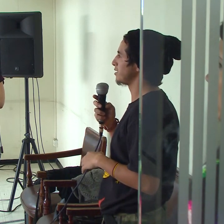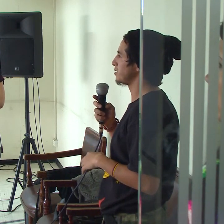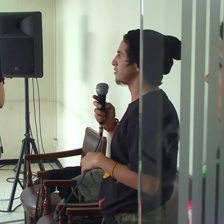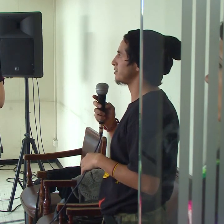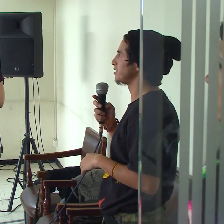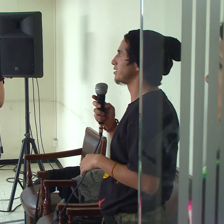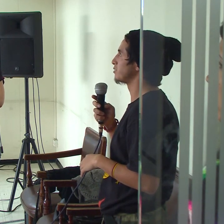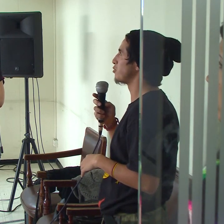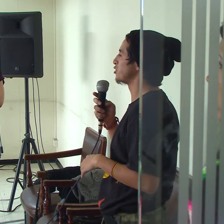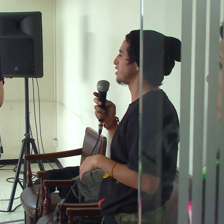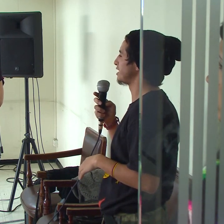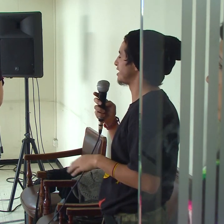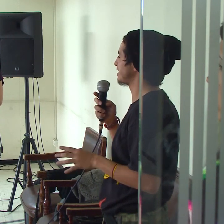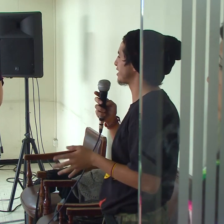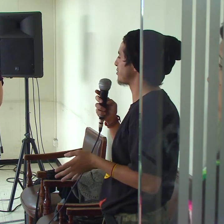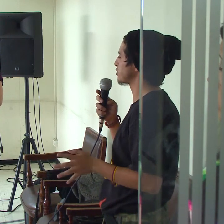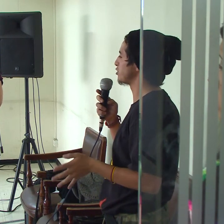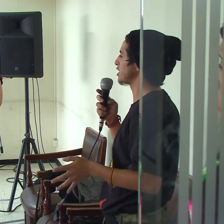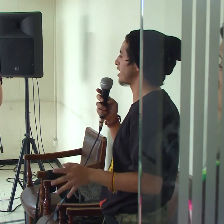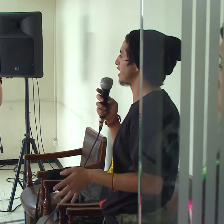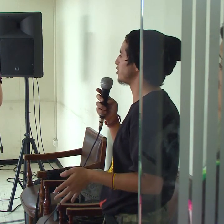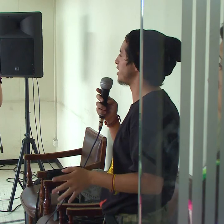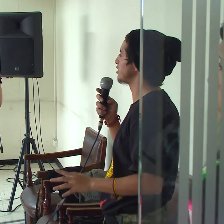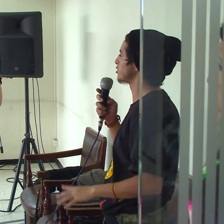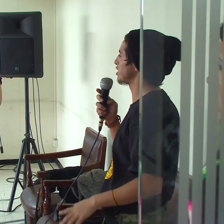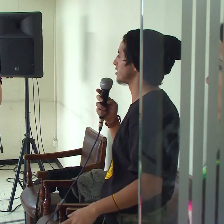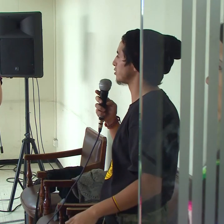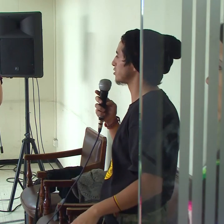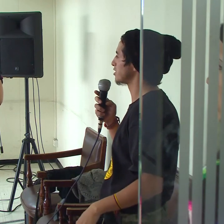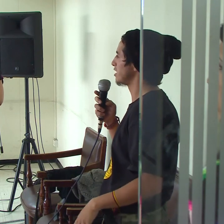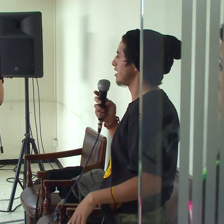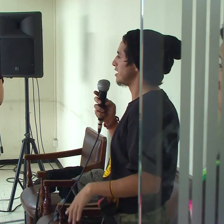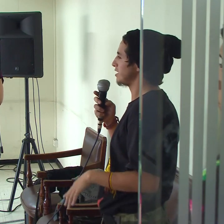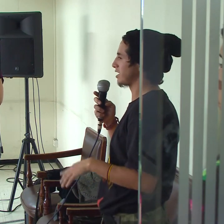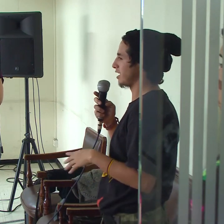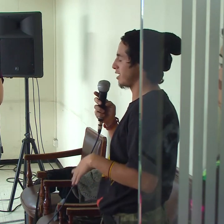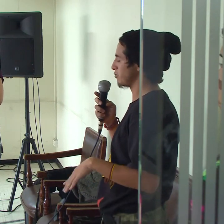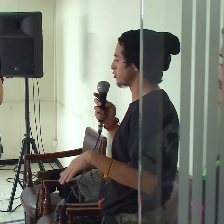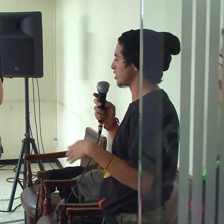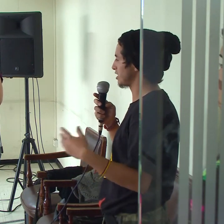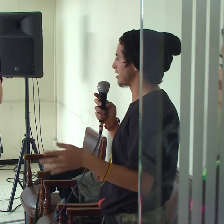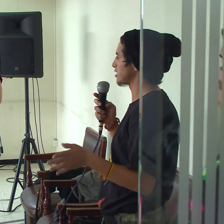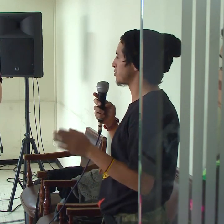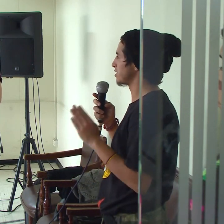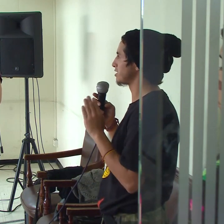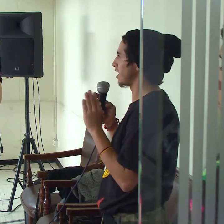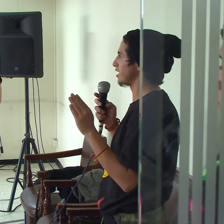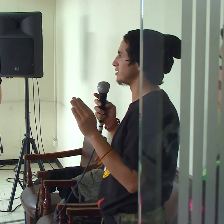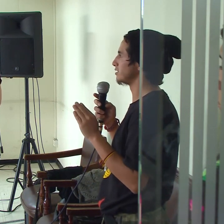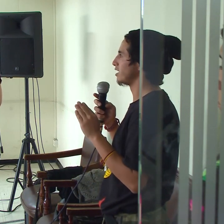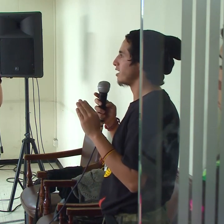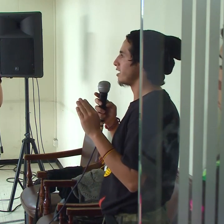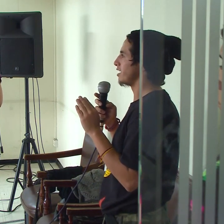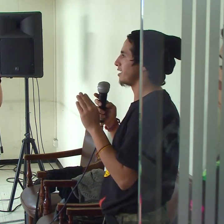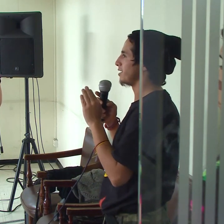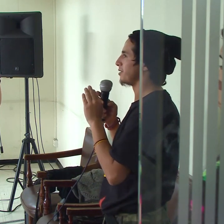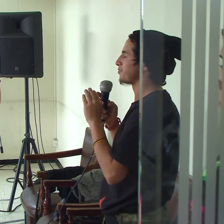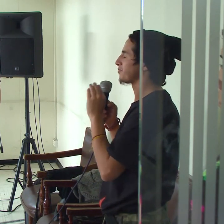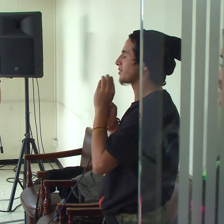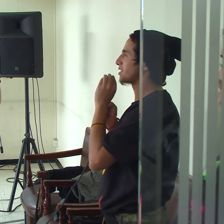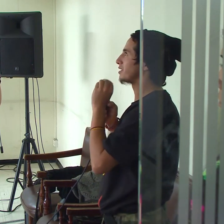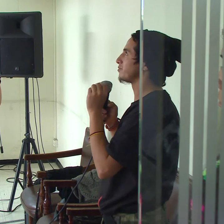hace como dicen se dice que más o menos hacia el año 1200 y que muchas de esas pues están